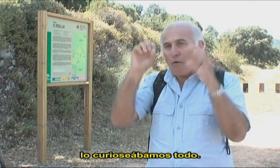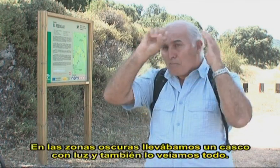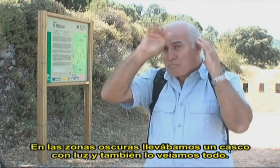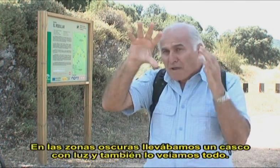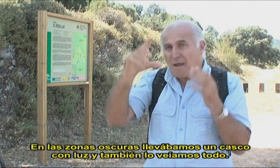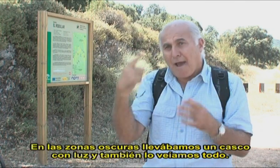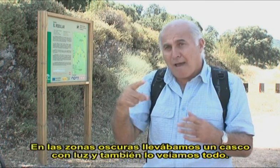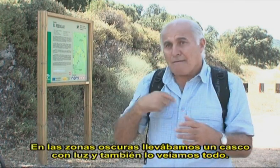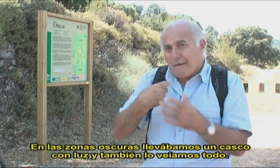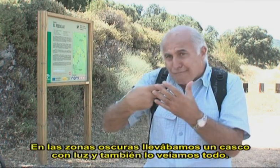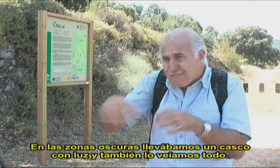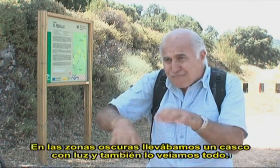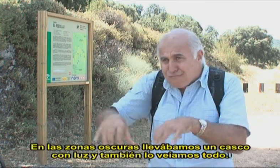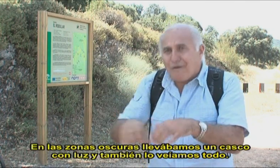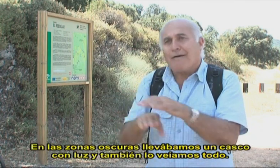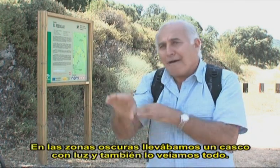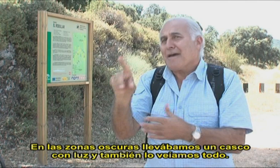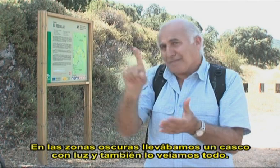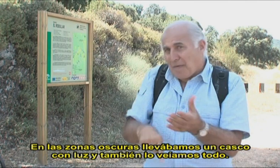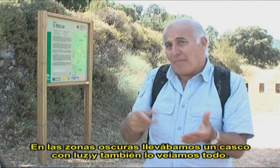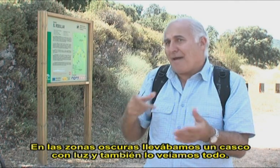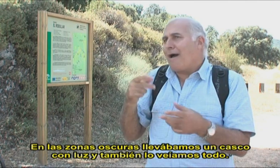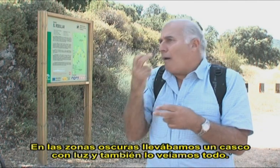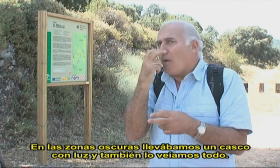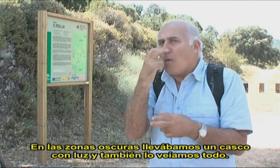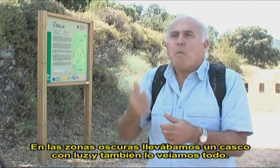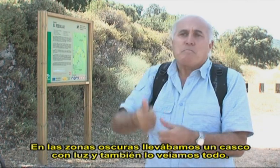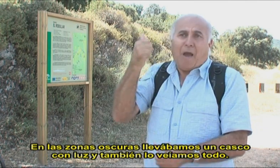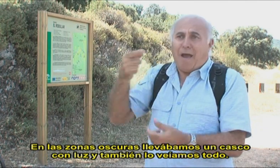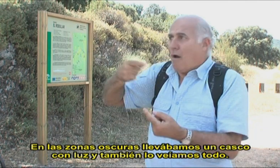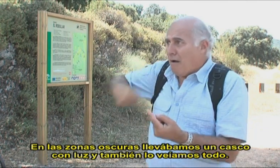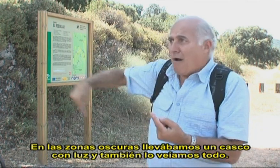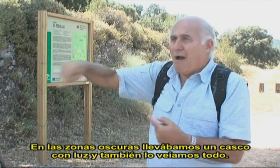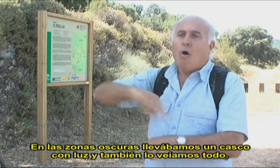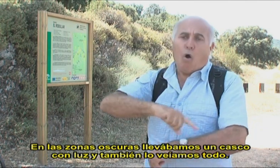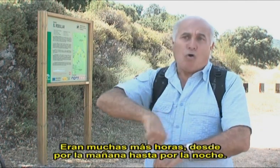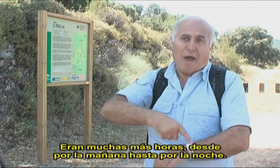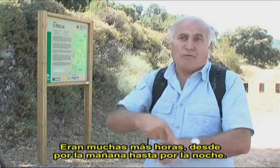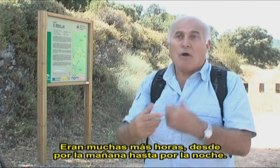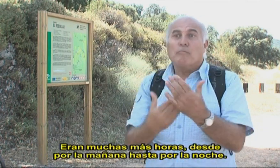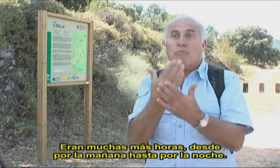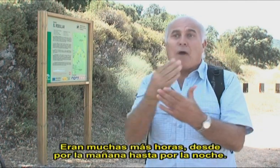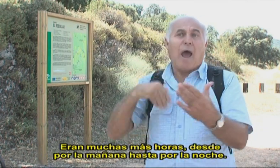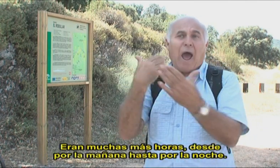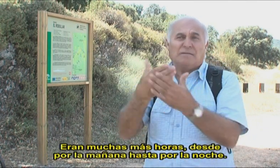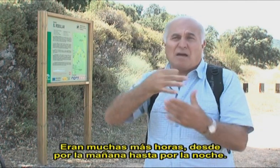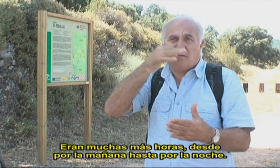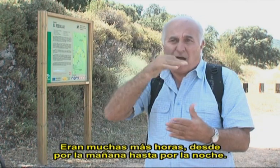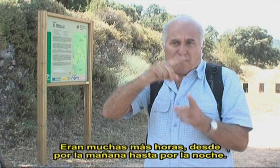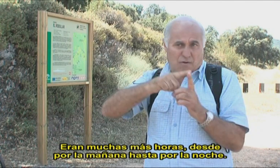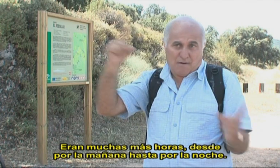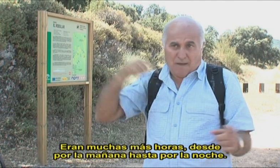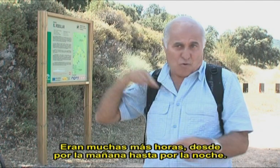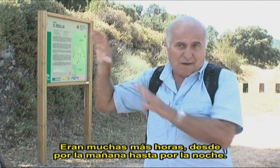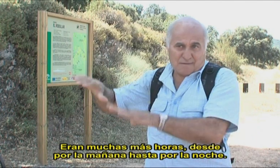En las zonas oscuras llevábamos un casco con luz y también lo veíamos todo. Eran muchas más horas, desde por la